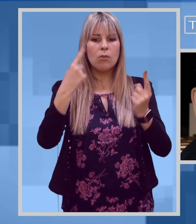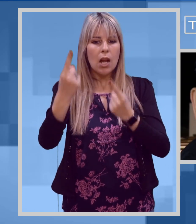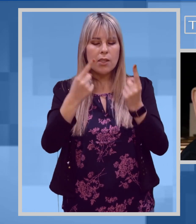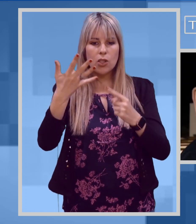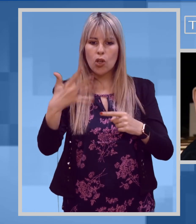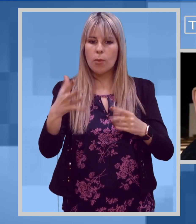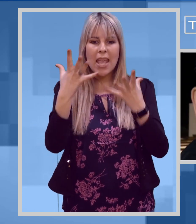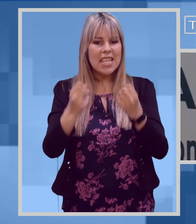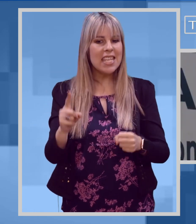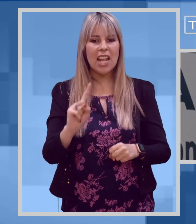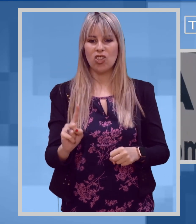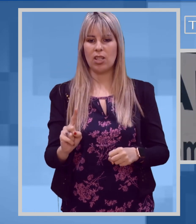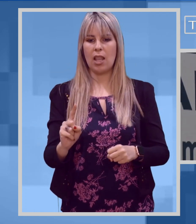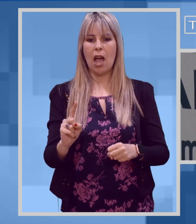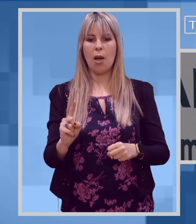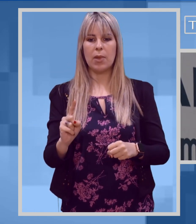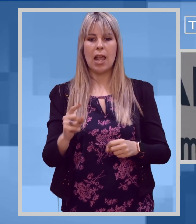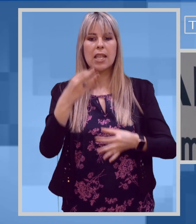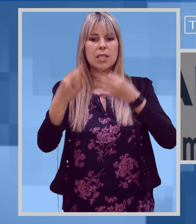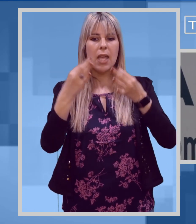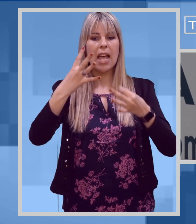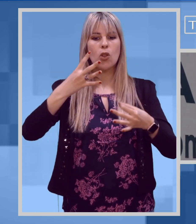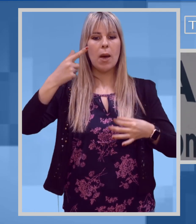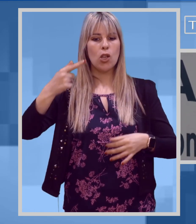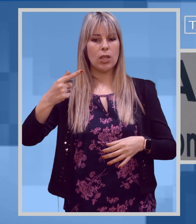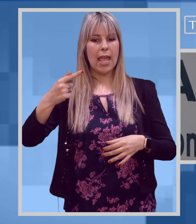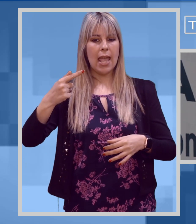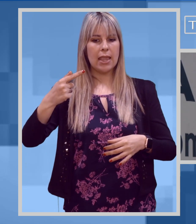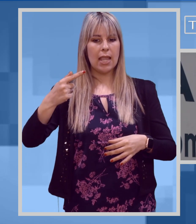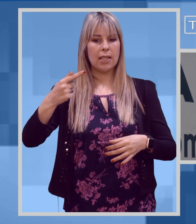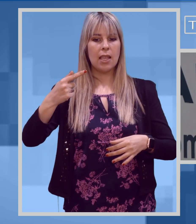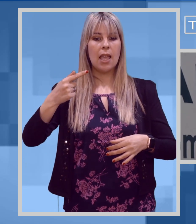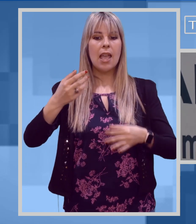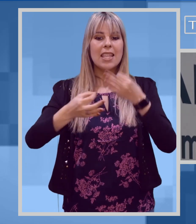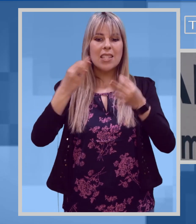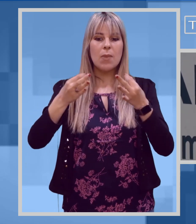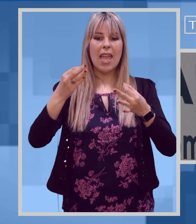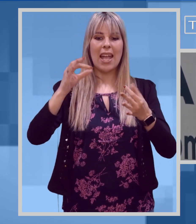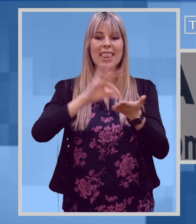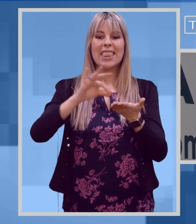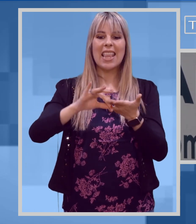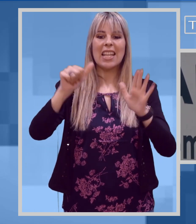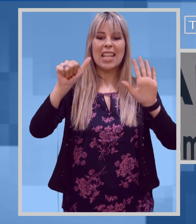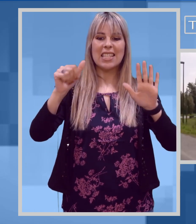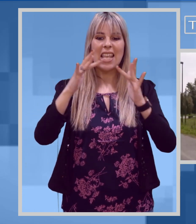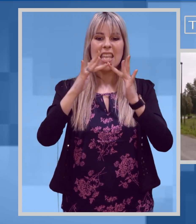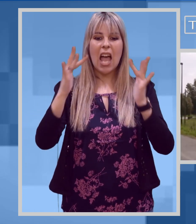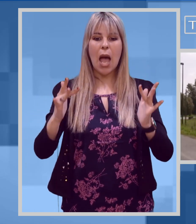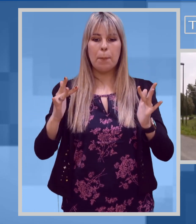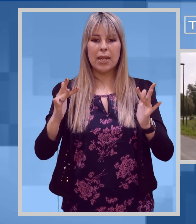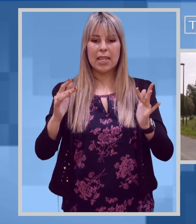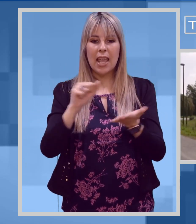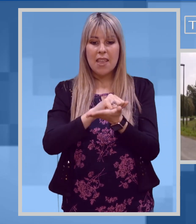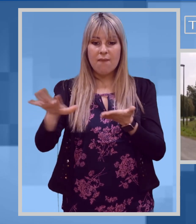Mario Tendas, evidenziando che in data 6 aprile è stata inviata una PEC, dalla quale, oltre a evidenziare i